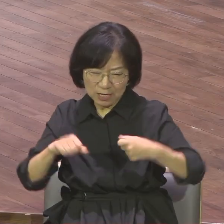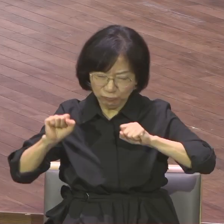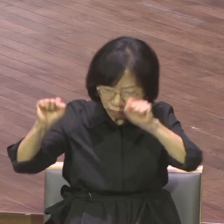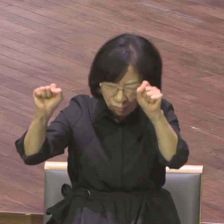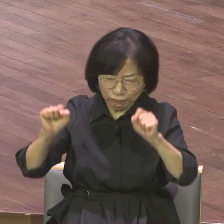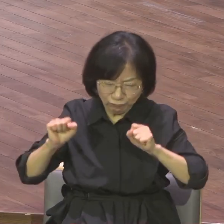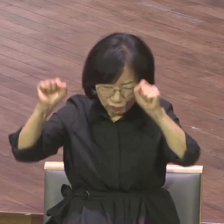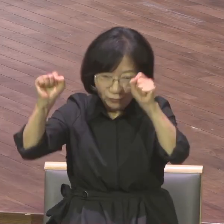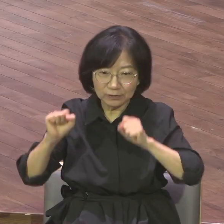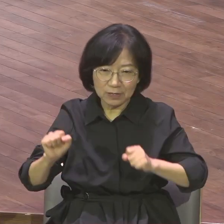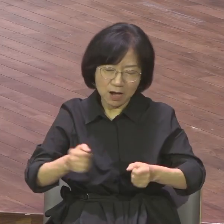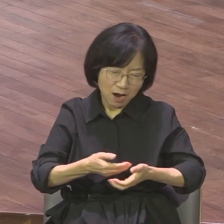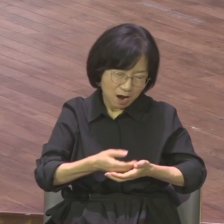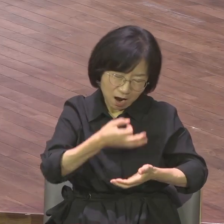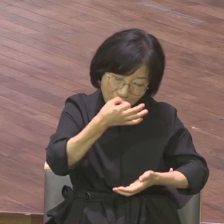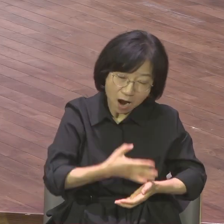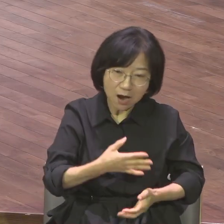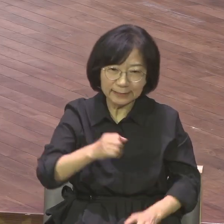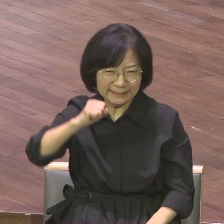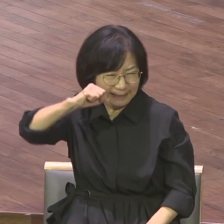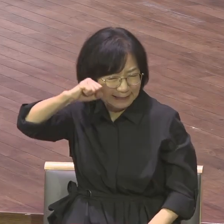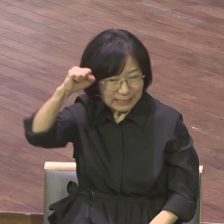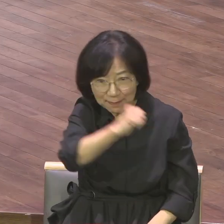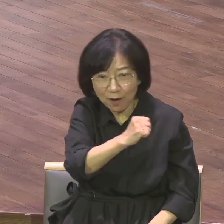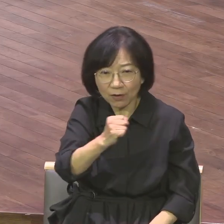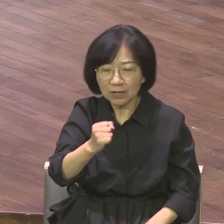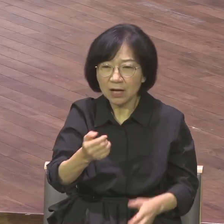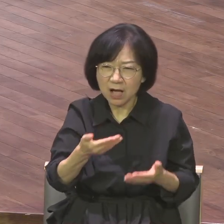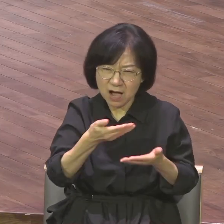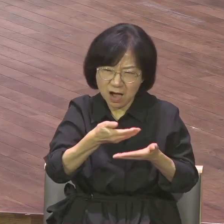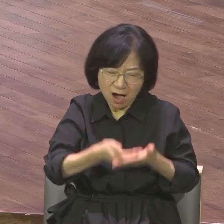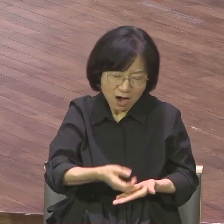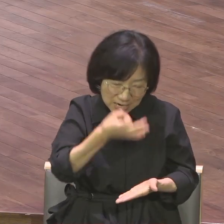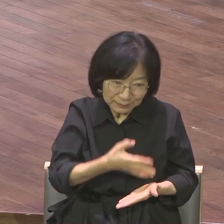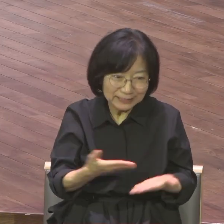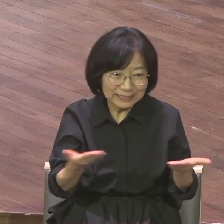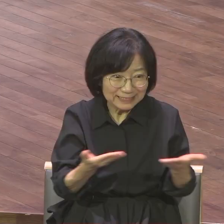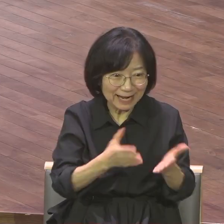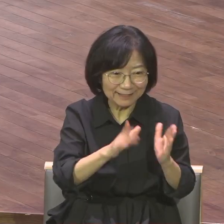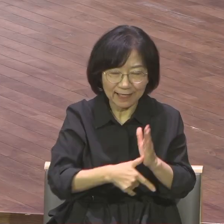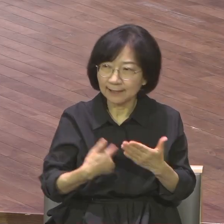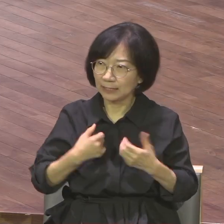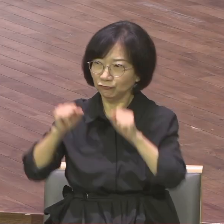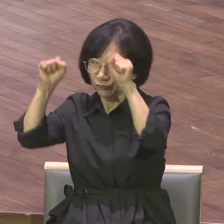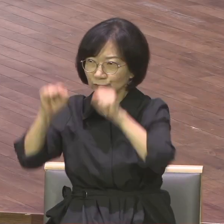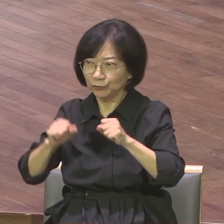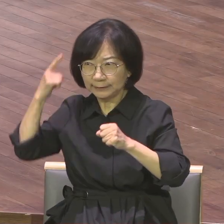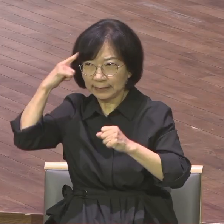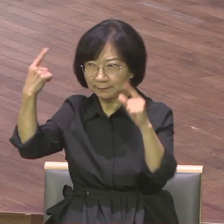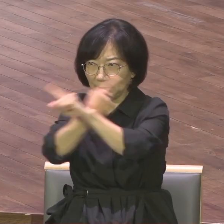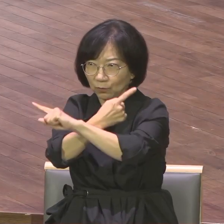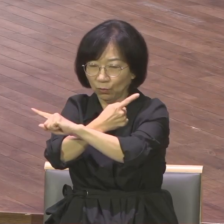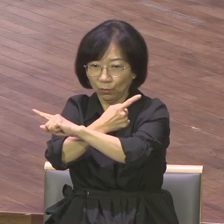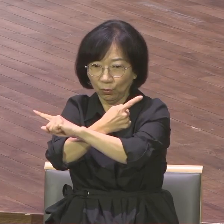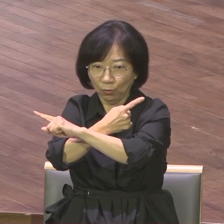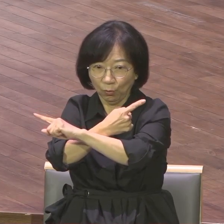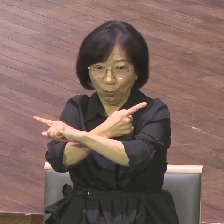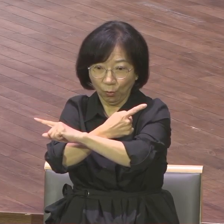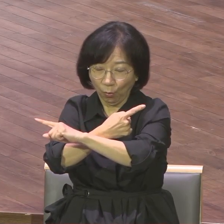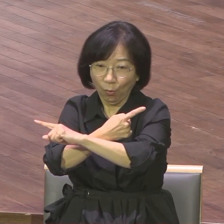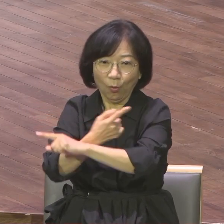힘든 일을 새벽부터 힘든 일을 이거 운동이라고 했는데 쫙 건강해져서 왔어.